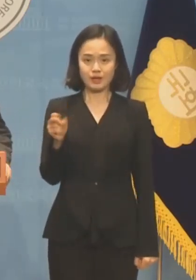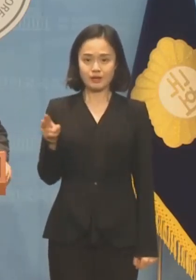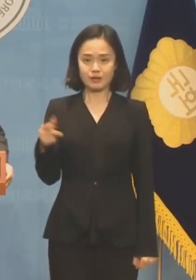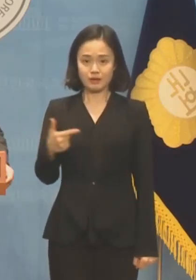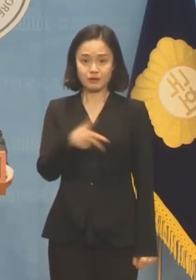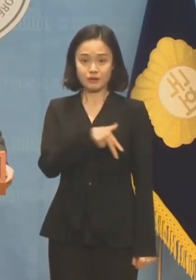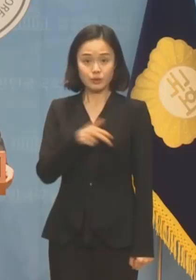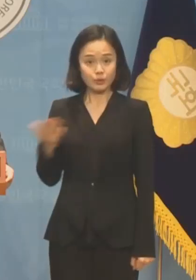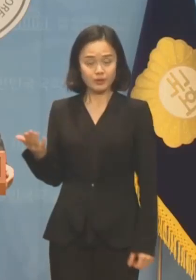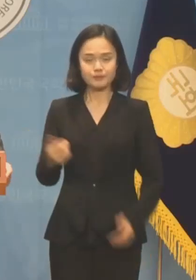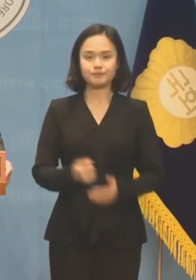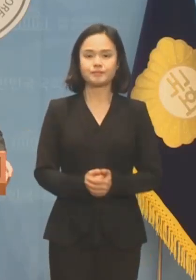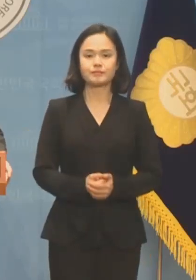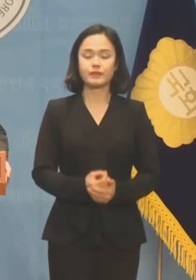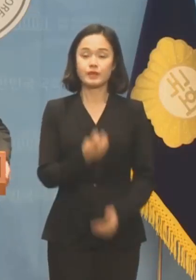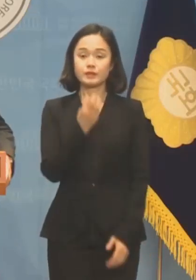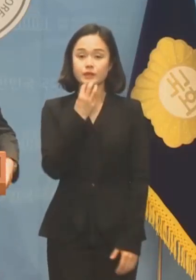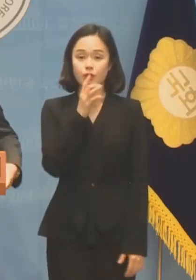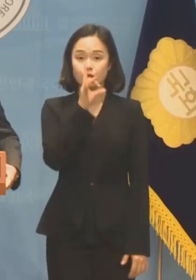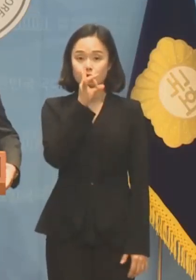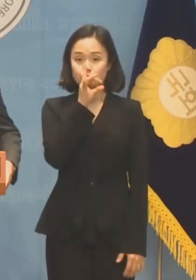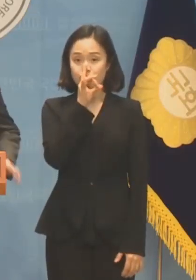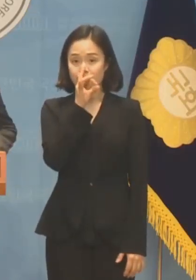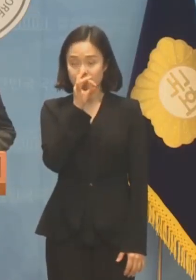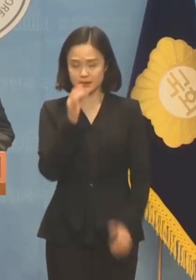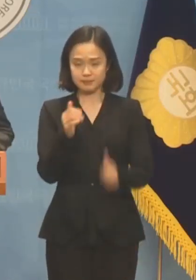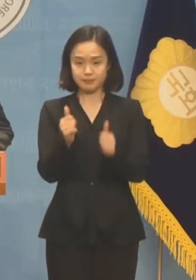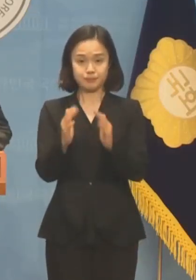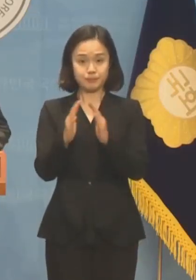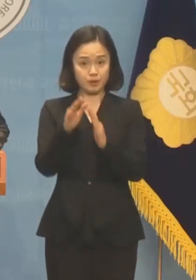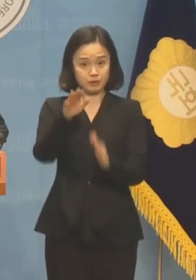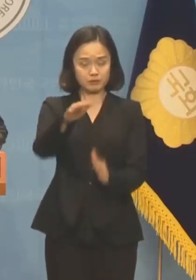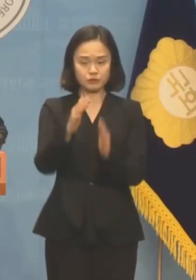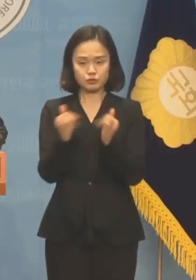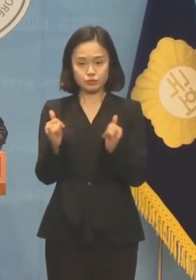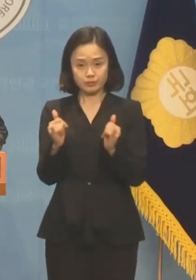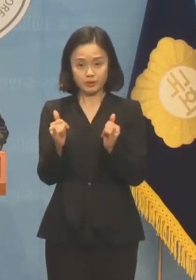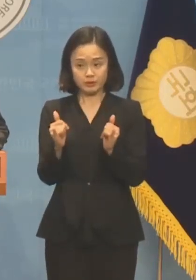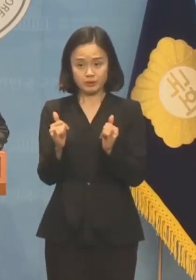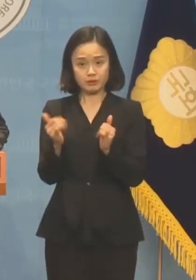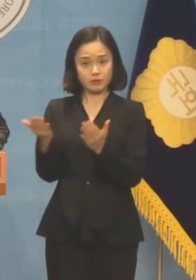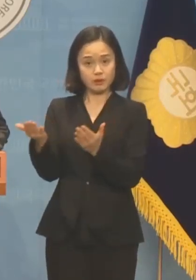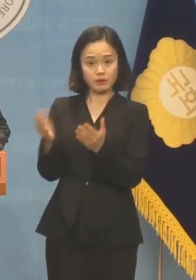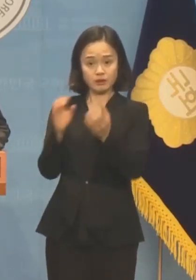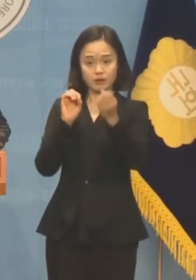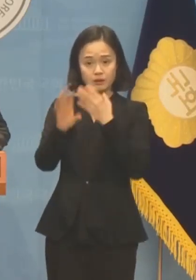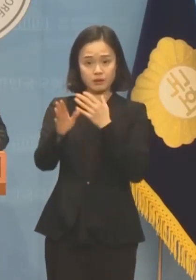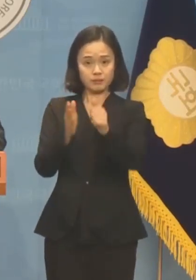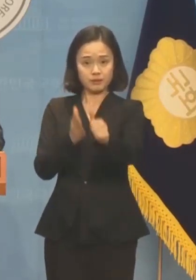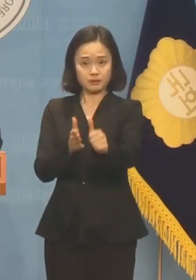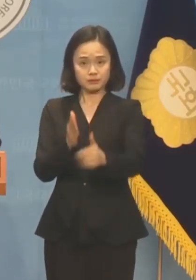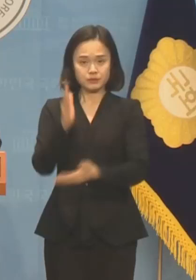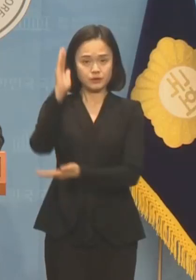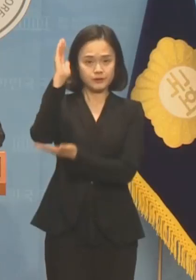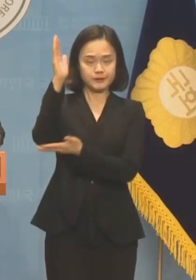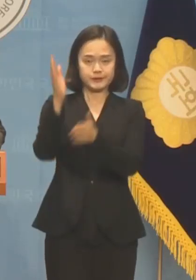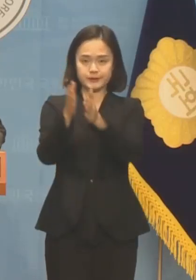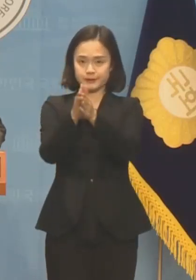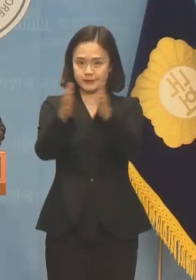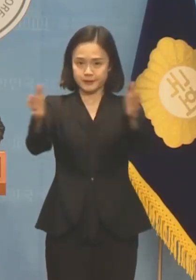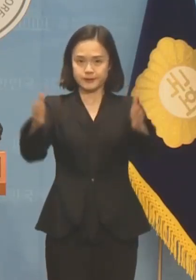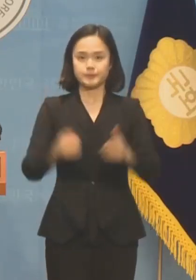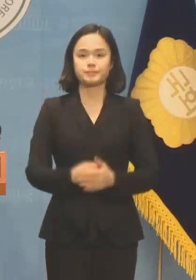국민 앞에 답변해야만 합니다. 라는 의견을 시작하도록 하겠습니다.